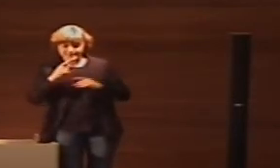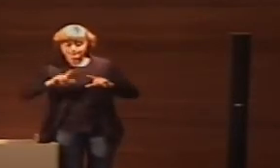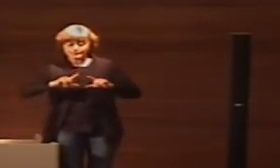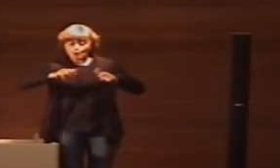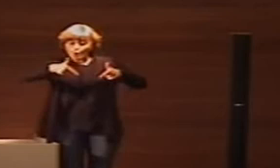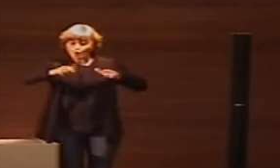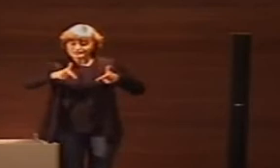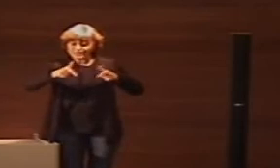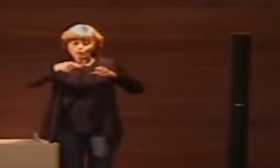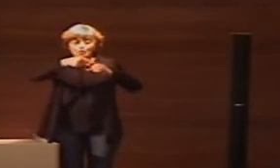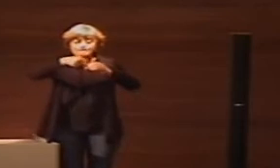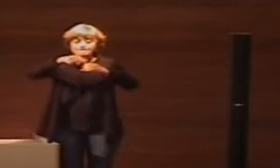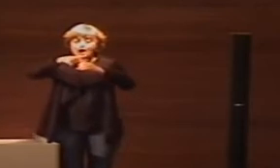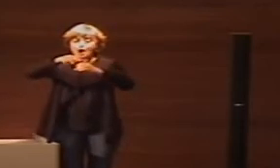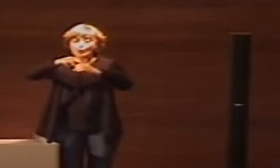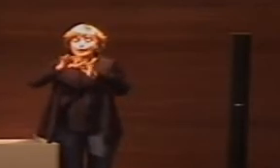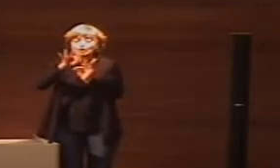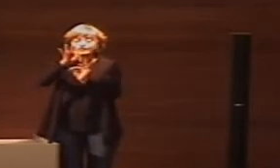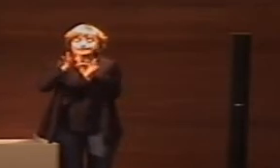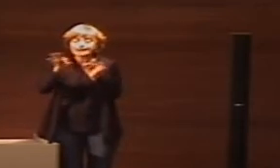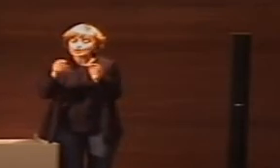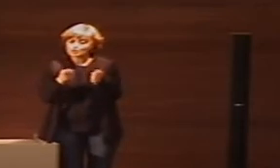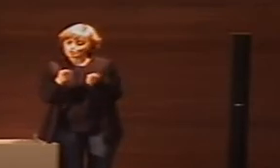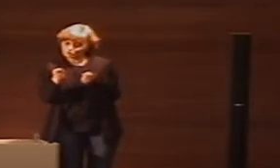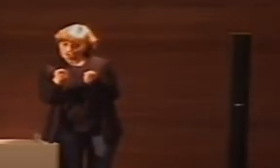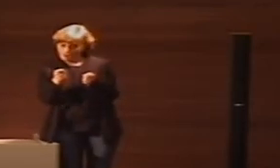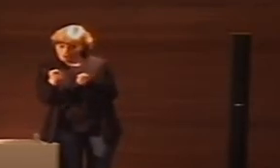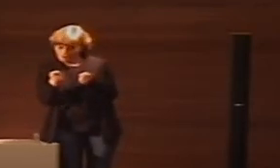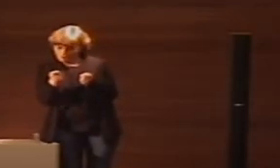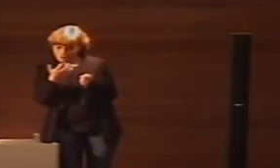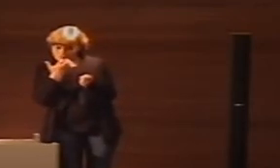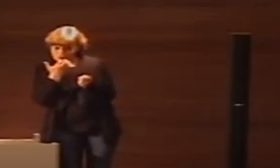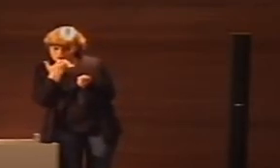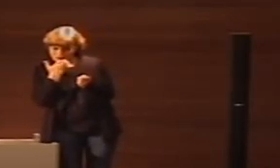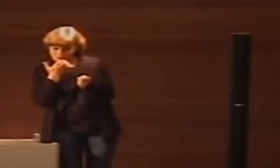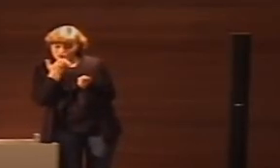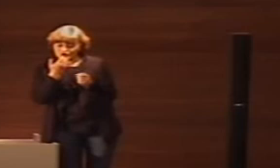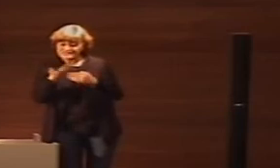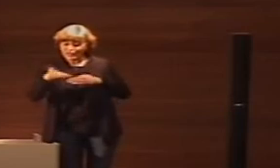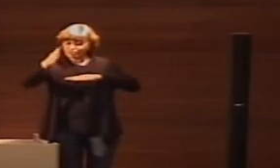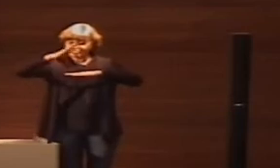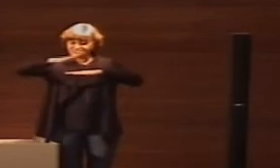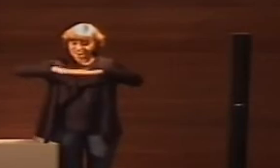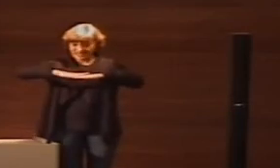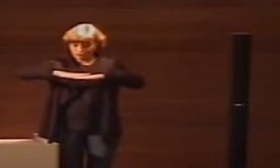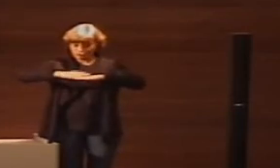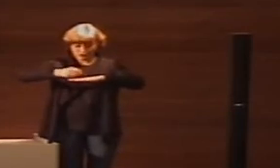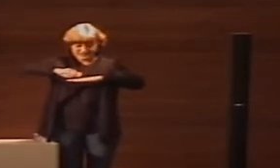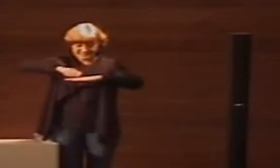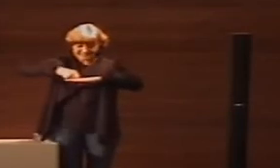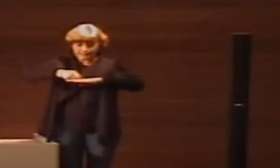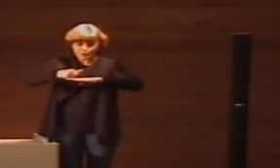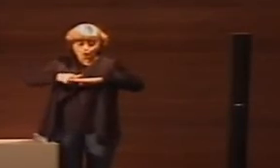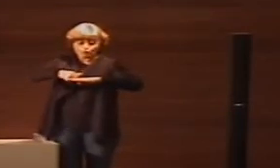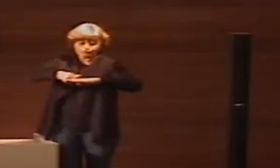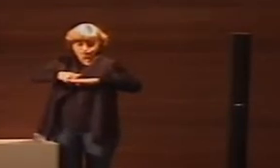es relevante para minimizar el tema de impropios, ¿no? Si es cerrado, que es lo que